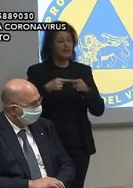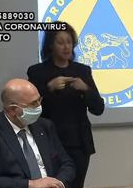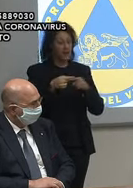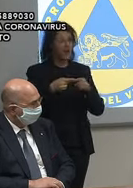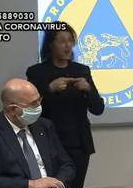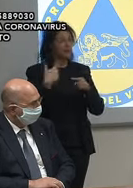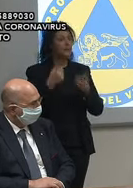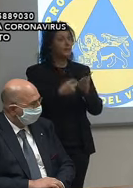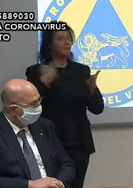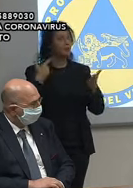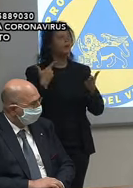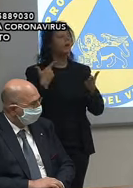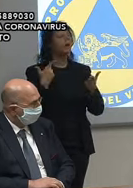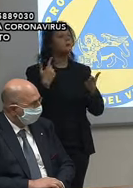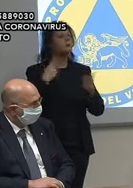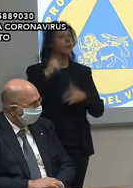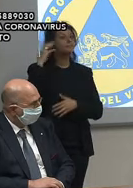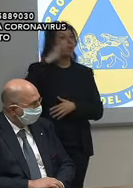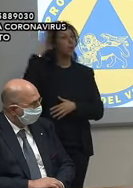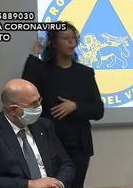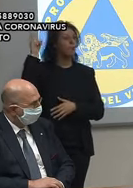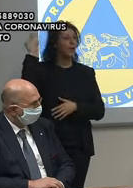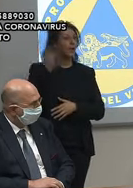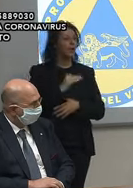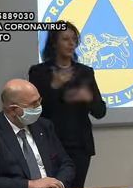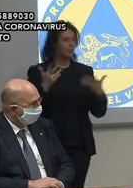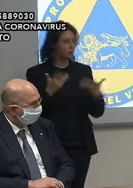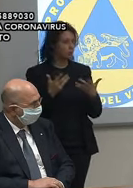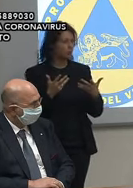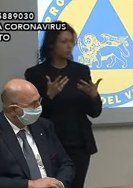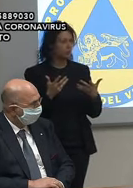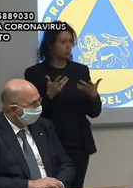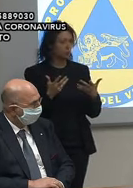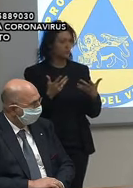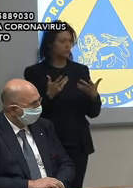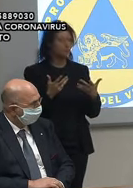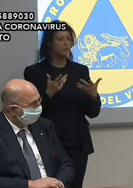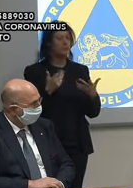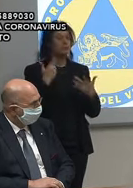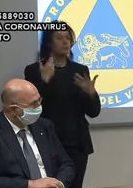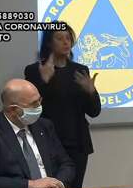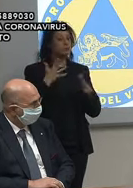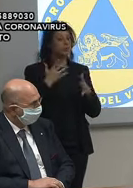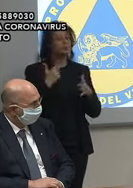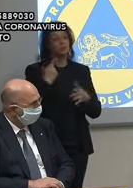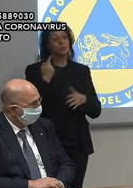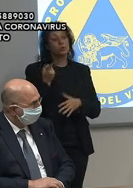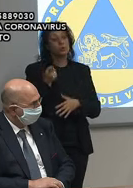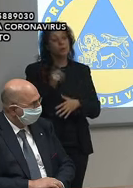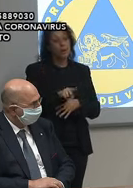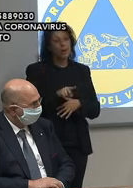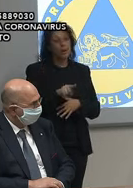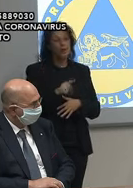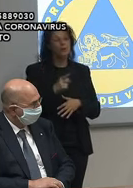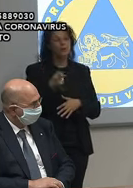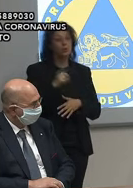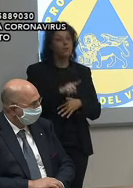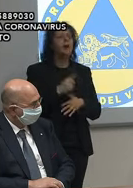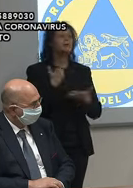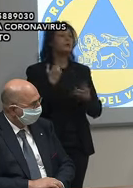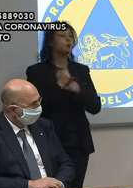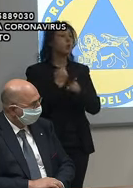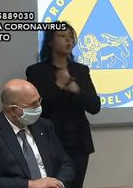rispetto ai provvedimenti del governo, non escludiamo che si vada nella direzione di avere già nelle prossime ore, noi domani dovremo avere una prima